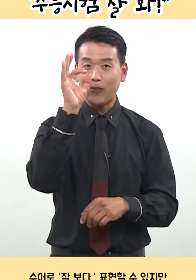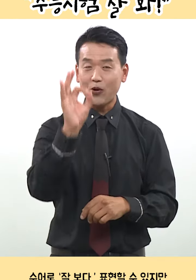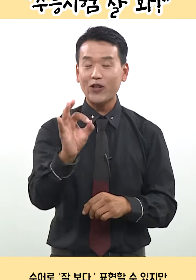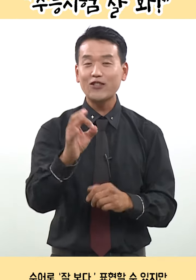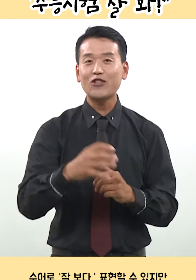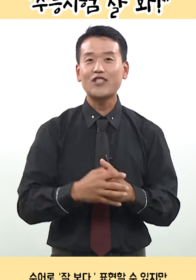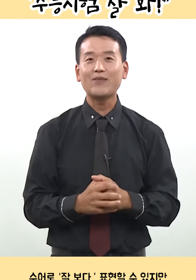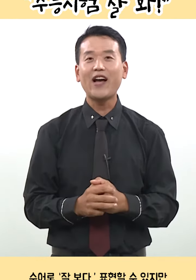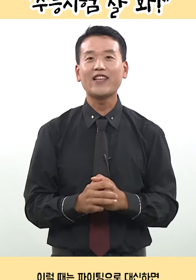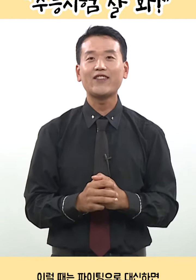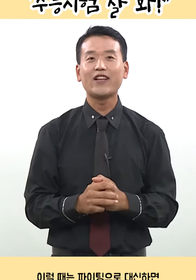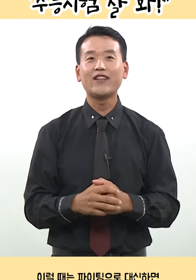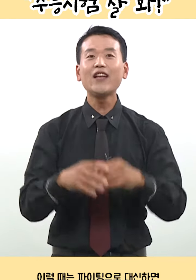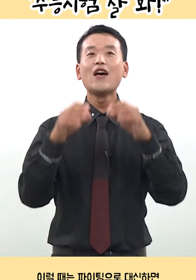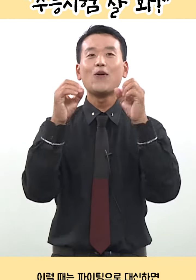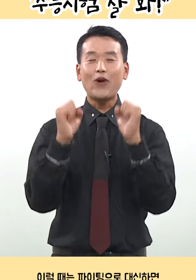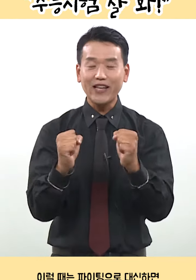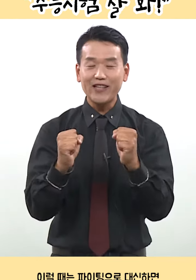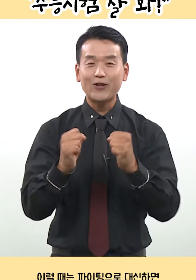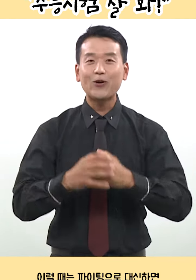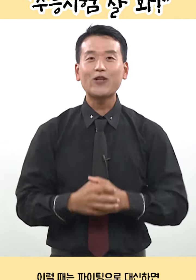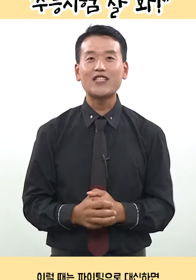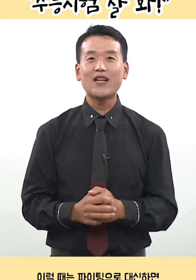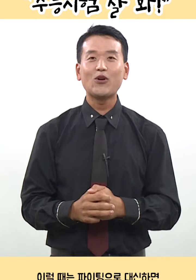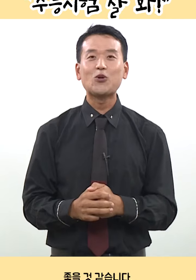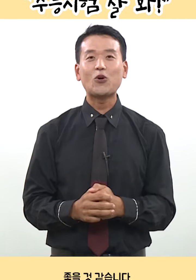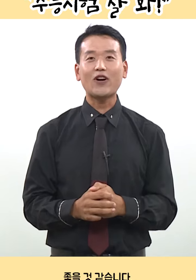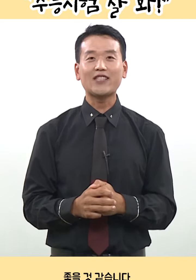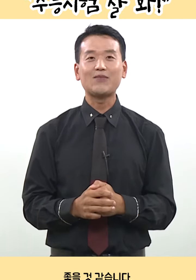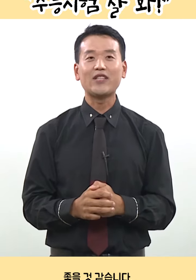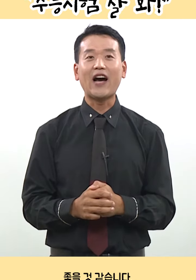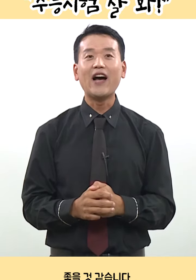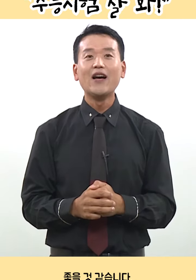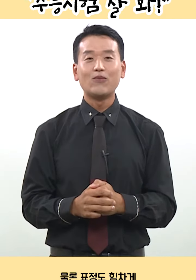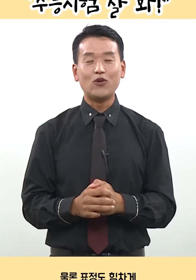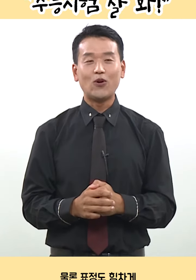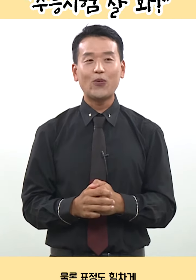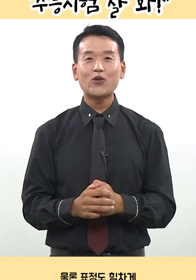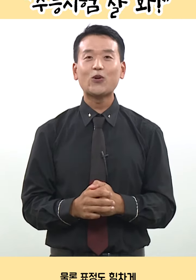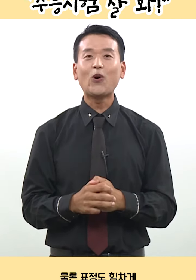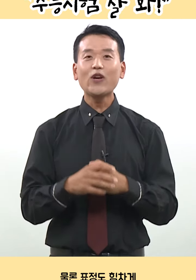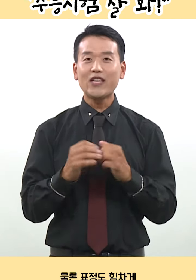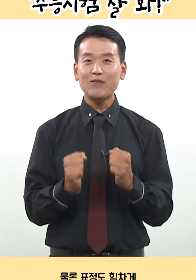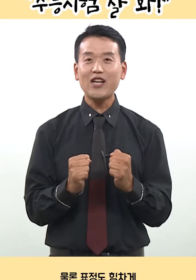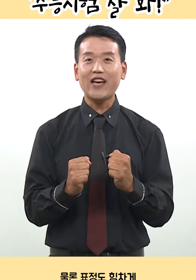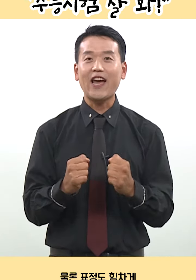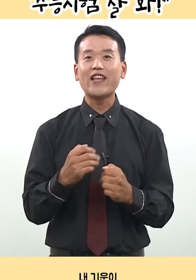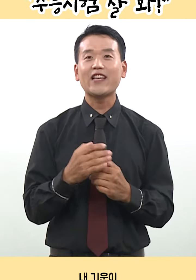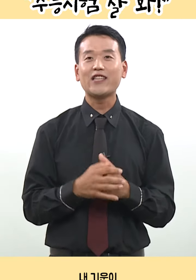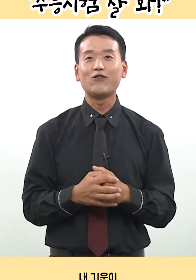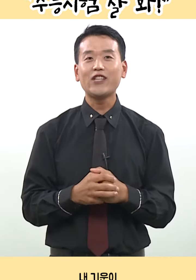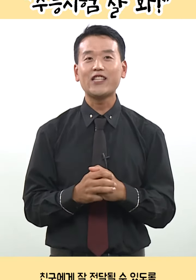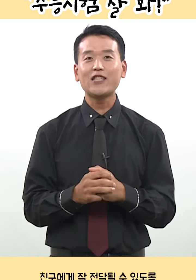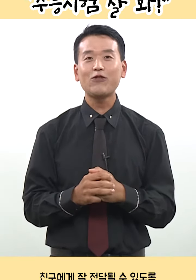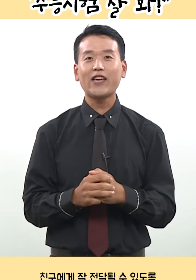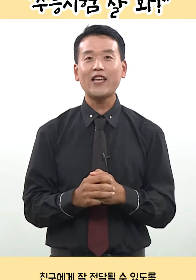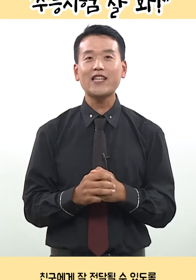표현할 수 있지만 이럴 때는 화이팅으로 대신하면 좋을 것 같습니다. 물론 표정도 힘차게 내 기운이 친구에게 잘